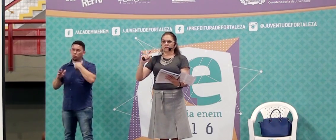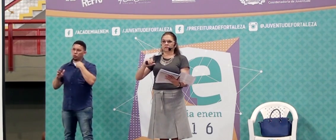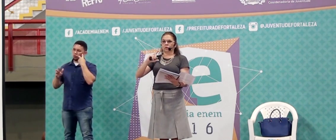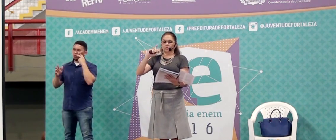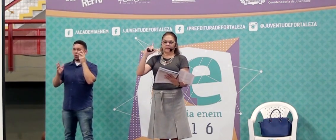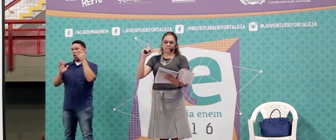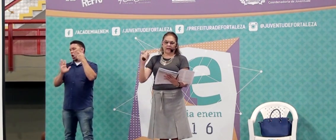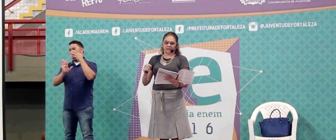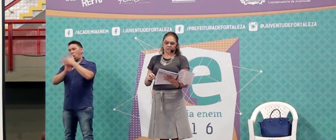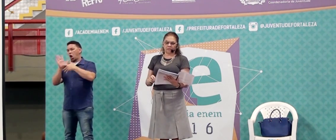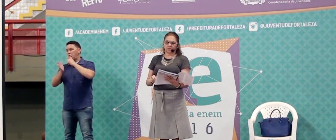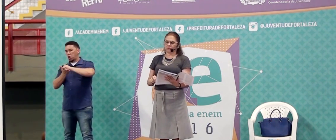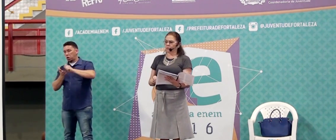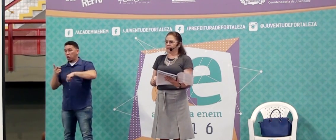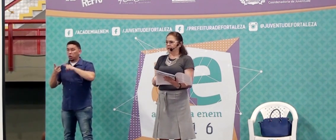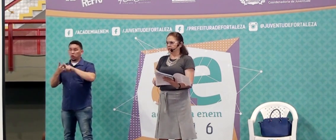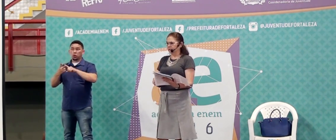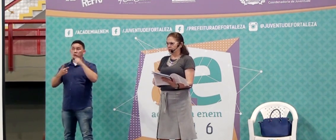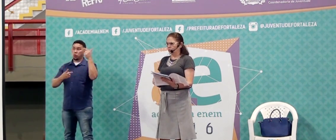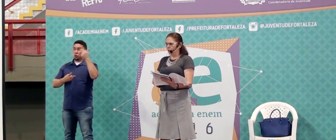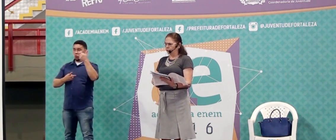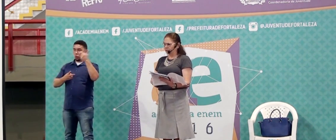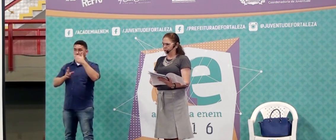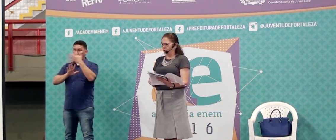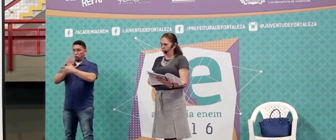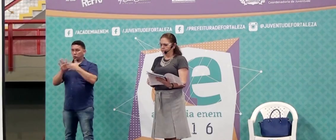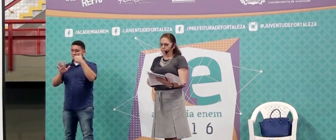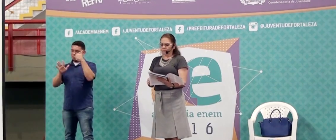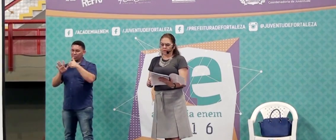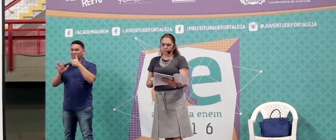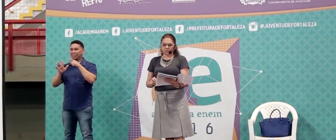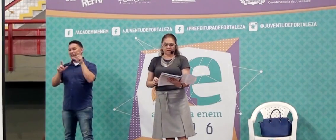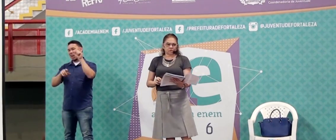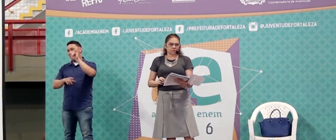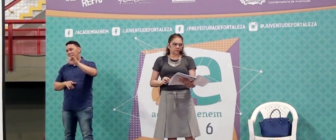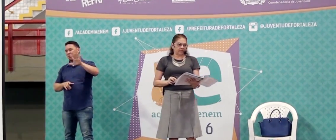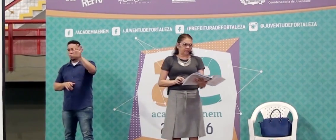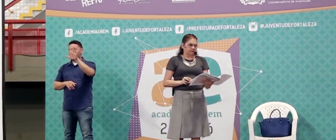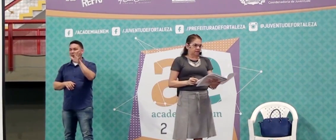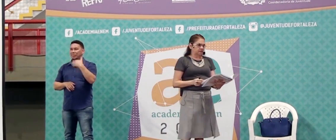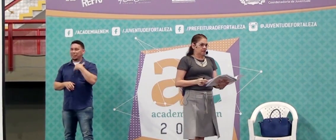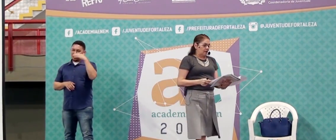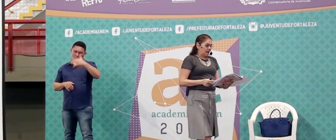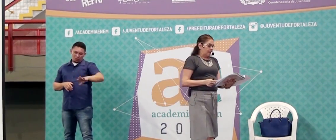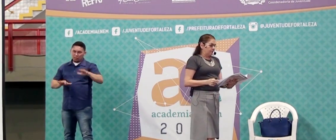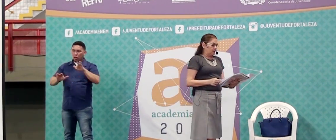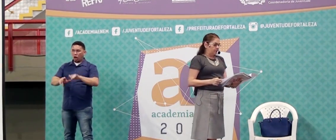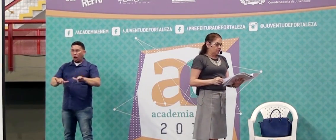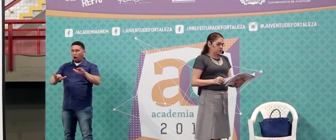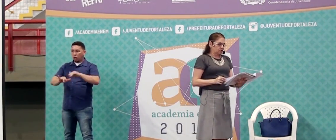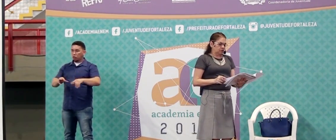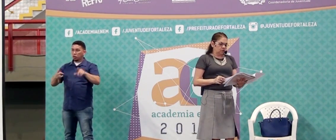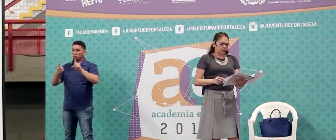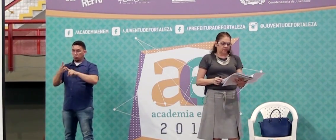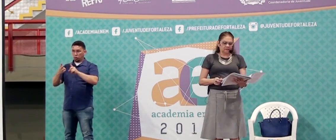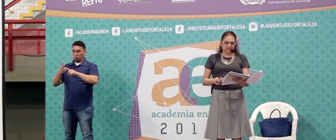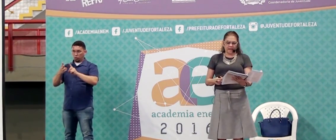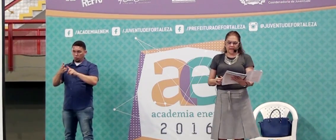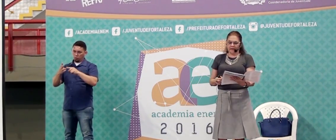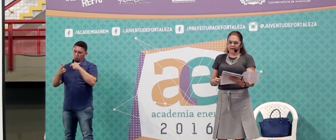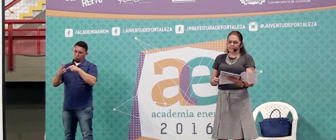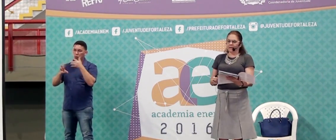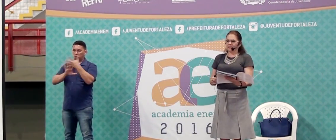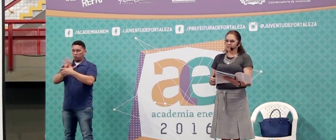texto 2 com uma imagem de uma criança ao computador e o texto 3. A proposta